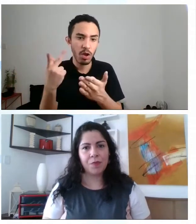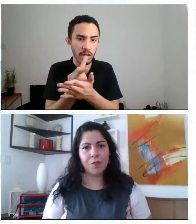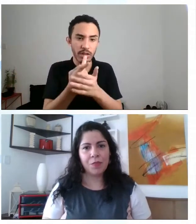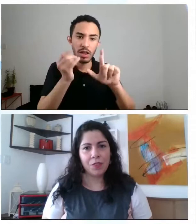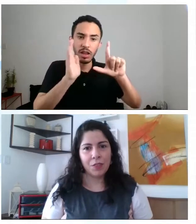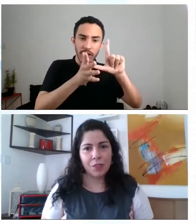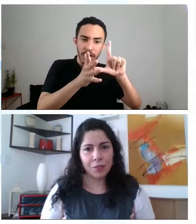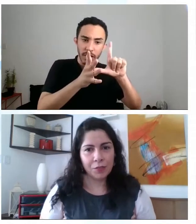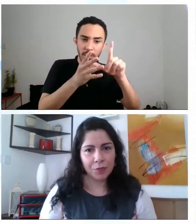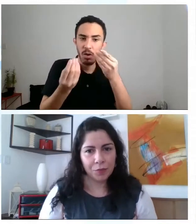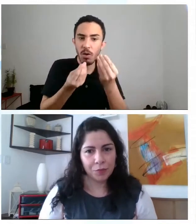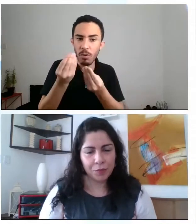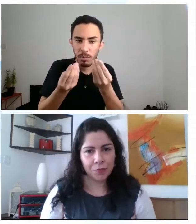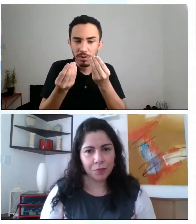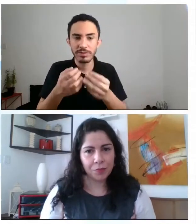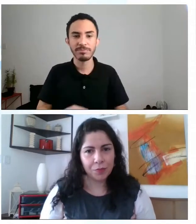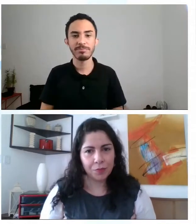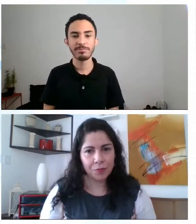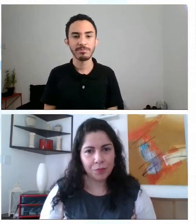Letras Libras?